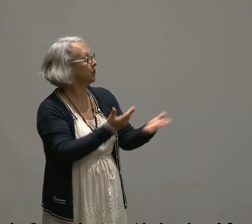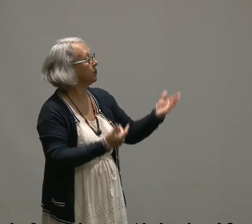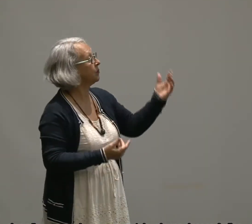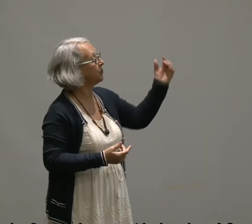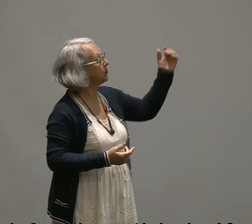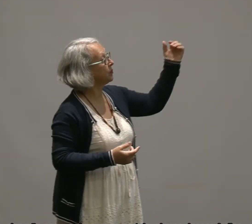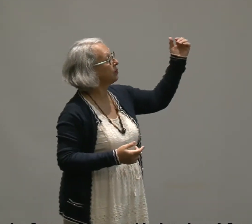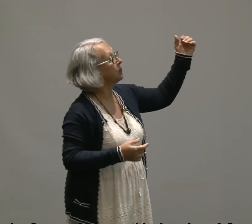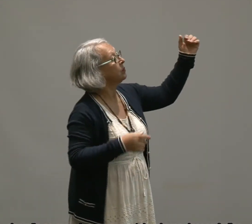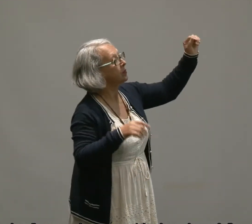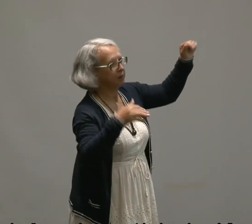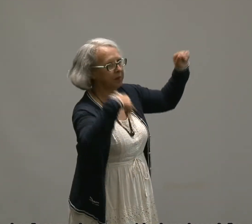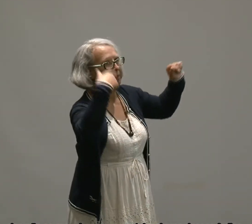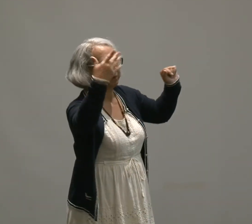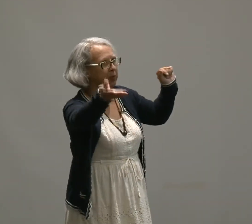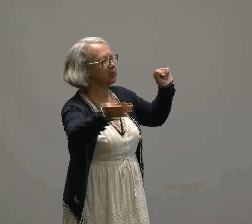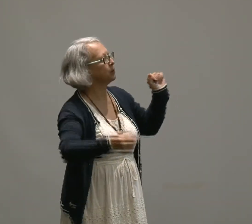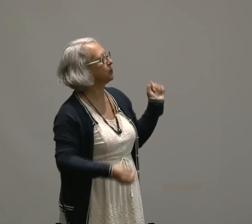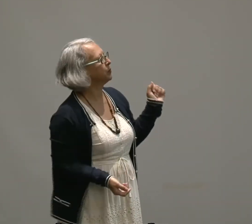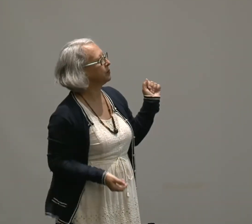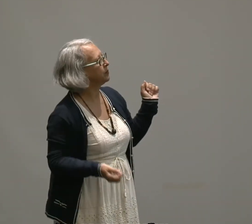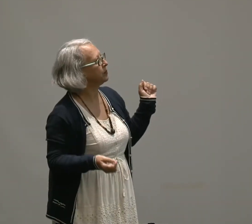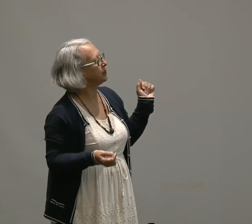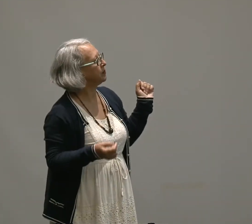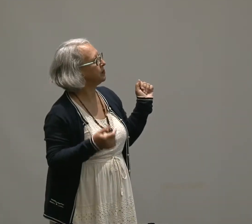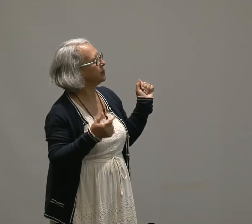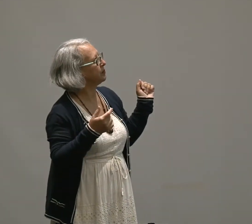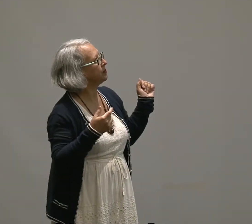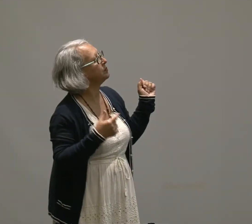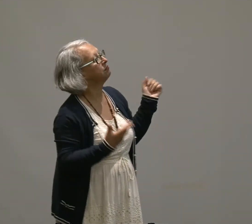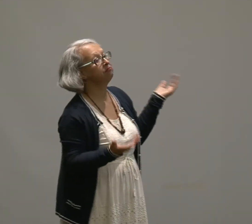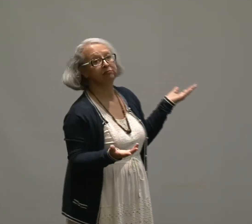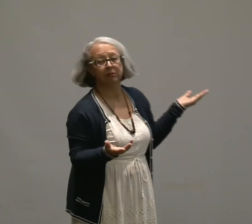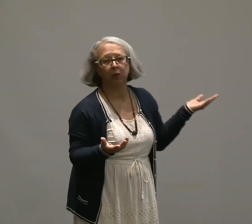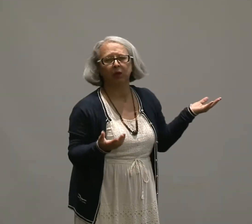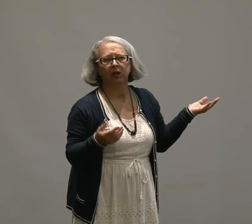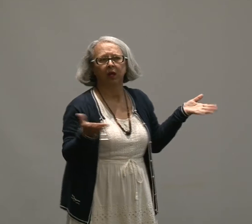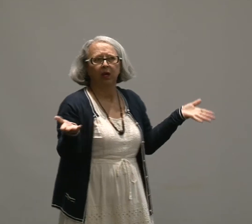tais. Alguns desses índios. Pode avançar, por gentileza.